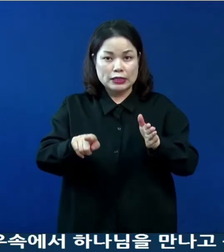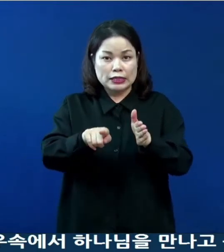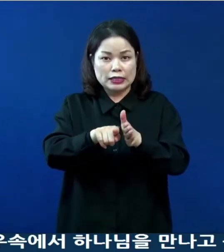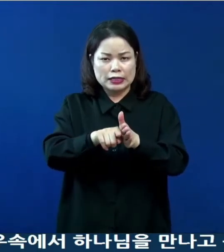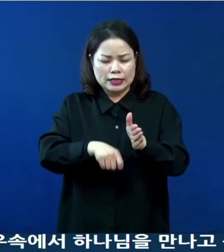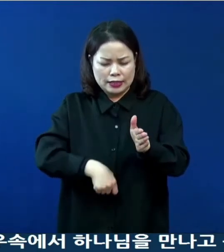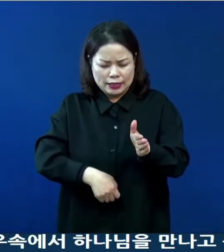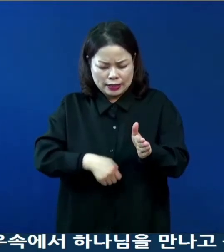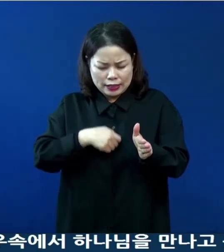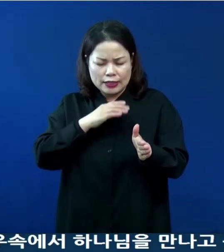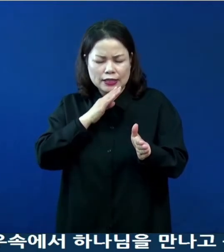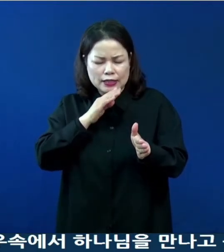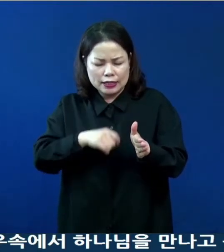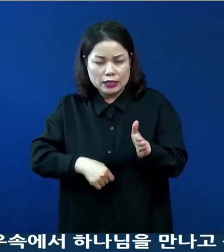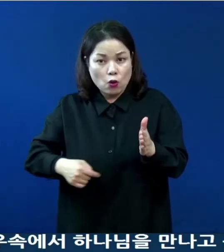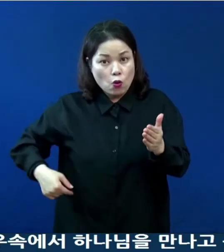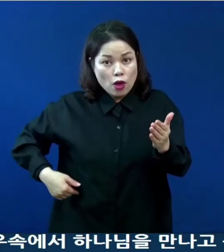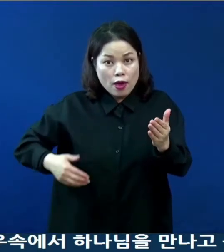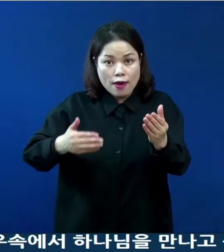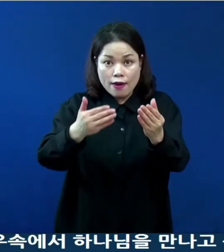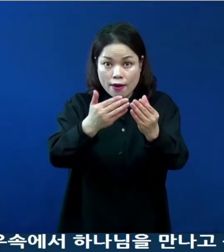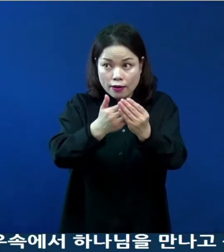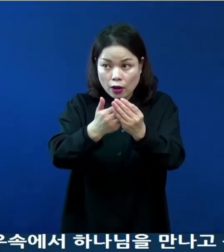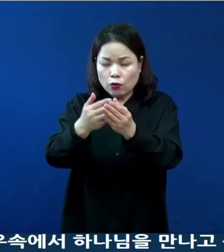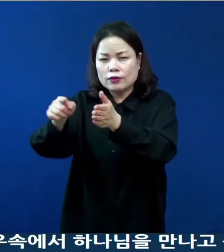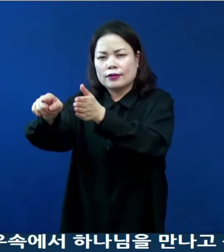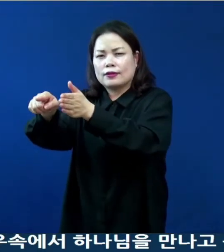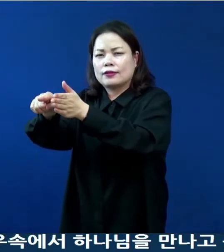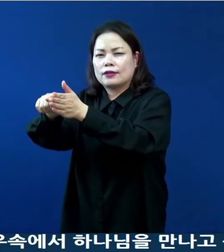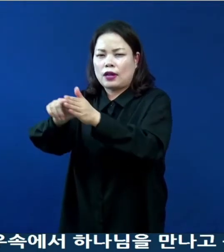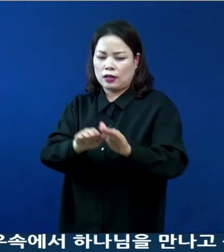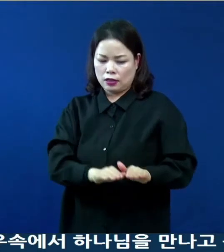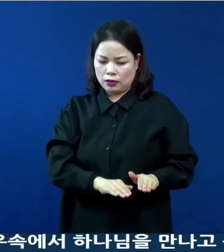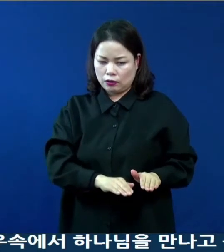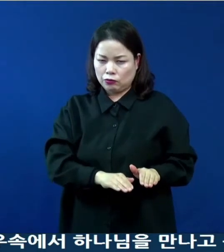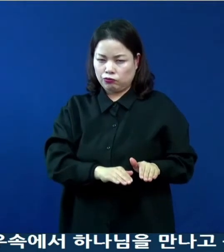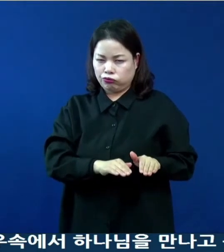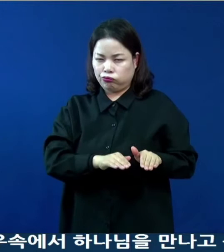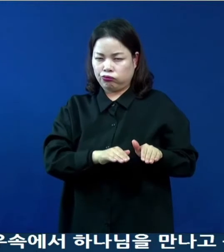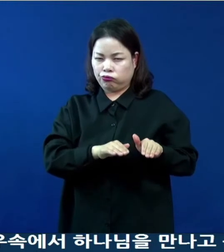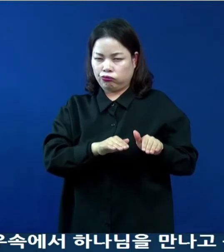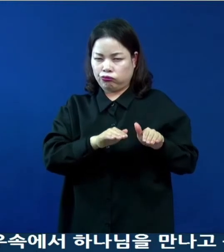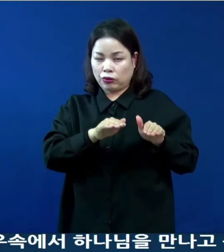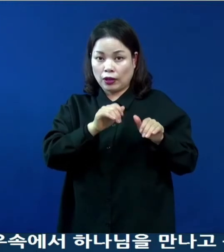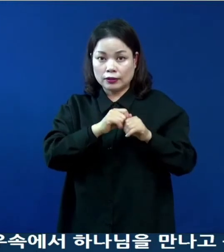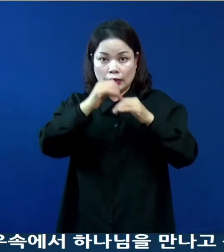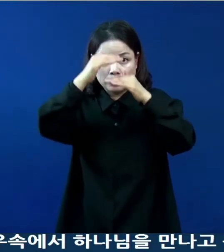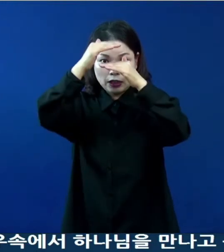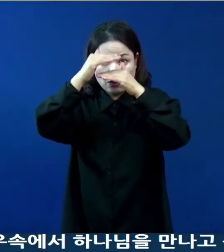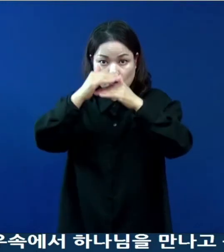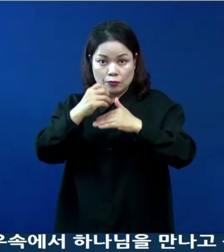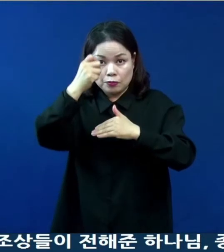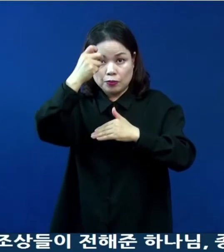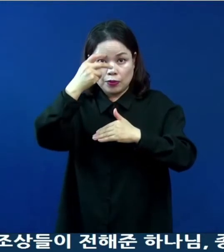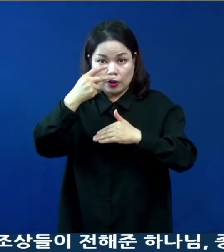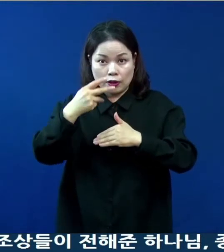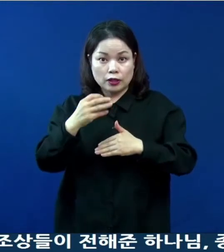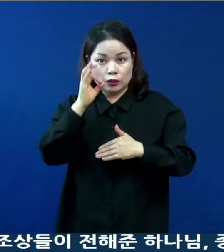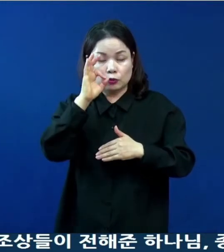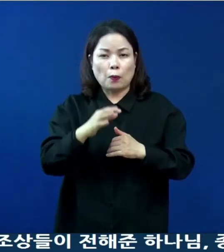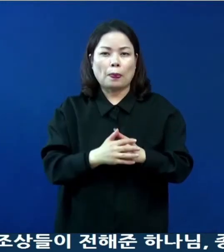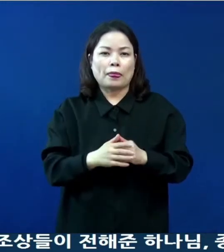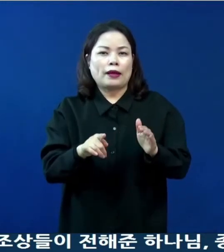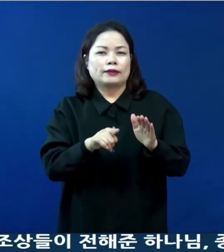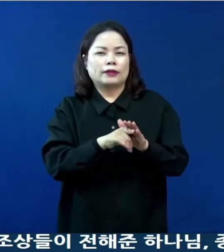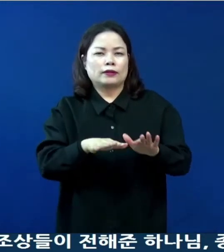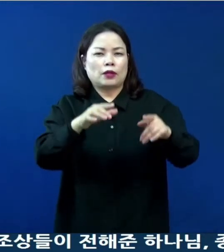앞에 회개를 하면서 드디어 신앙적인 성숙을 이루어 가는데요. 그 내용을 몇 가지만 보겠습니다. 욥의 신앙적